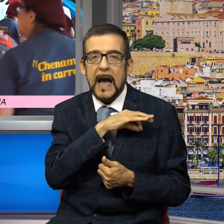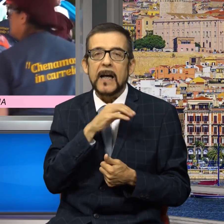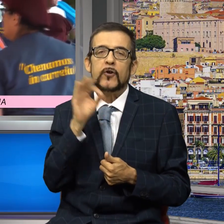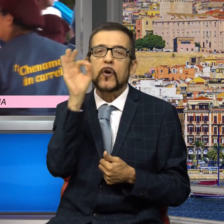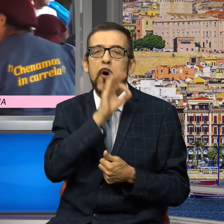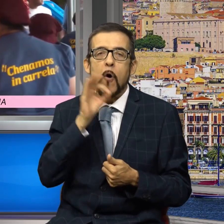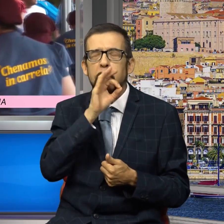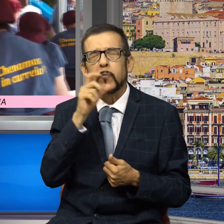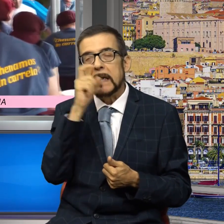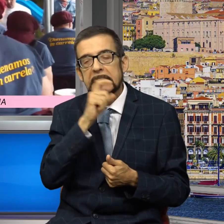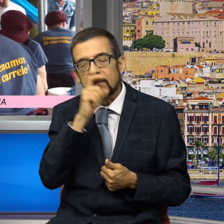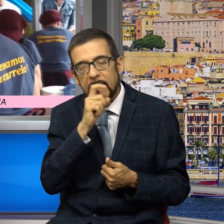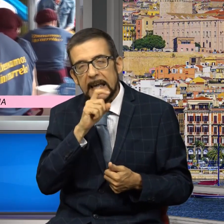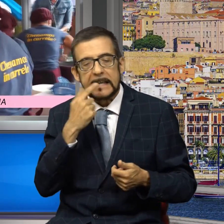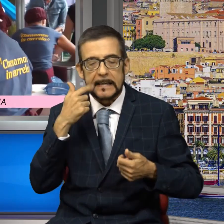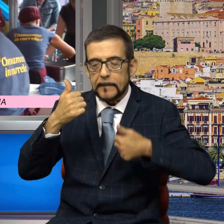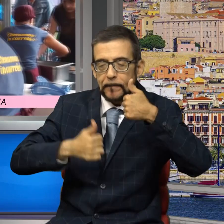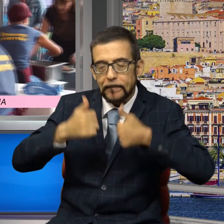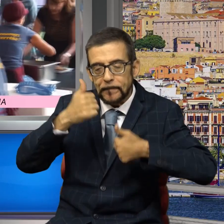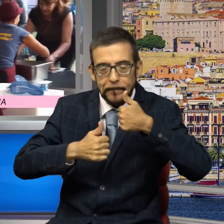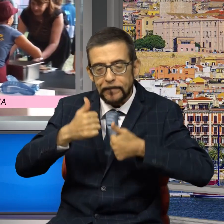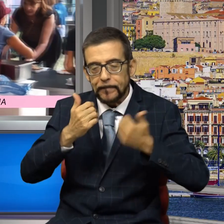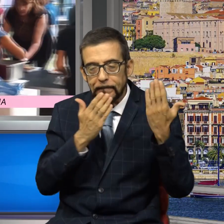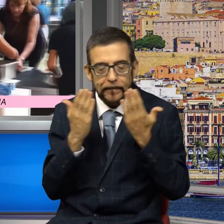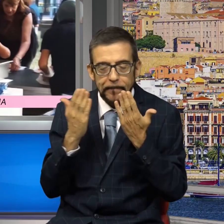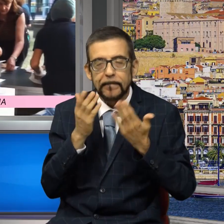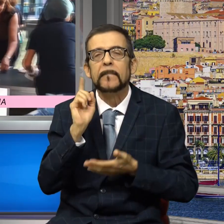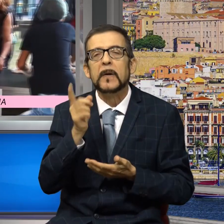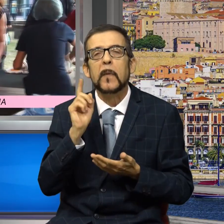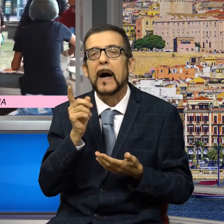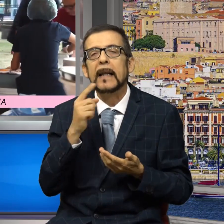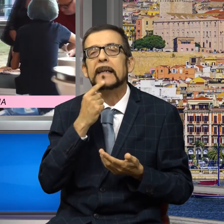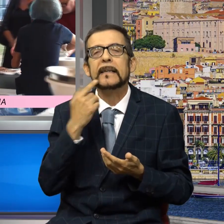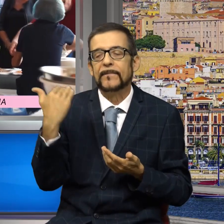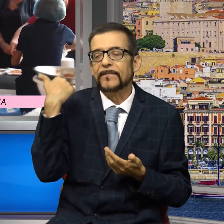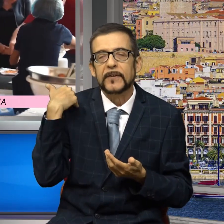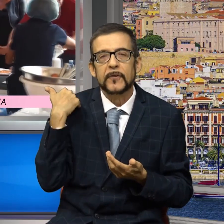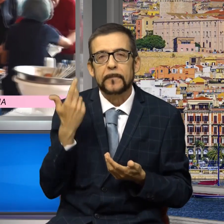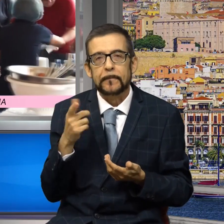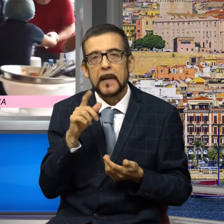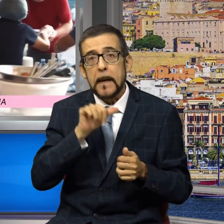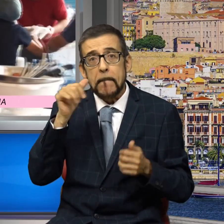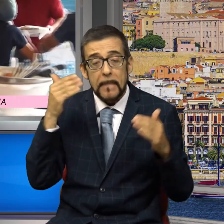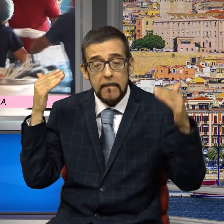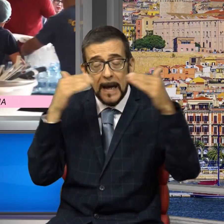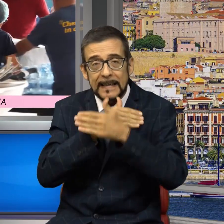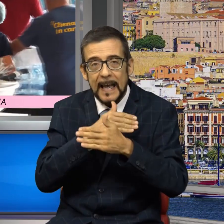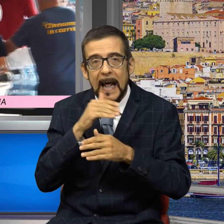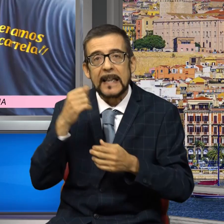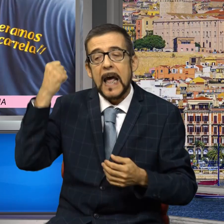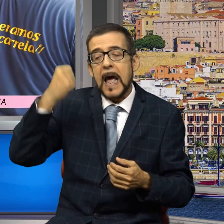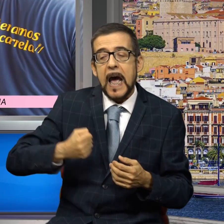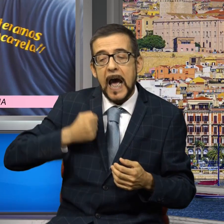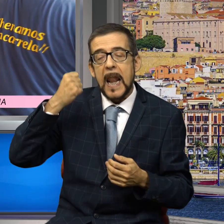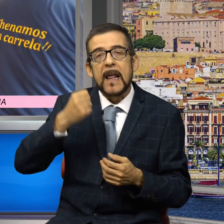aggredire per poter appunto andare in questa direzione. La prima serata ha messo a confronto allevatori e produttori, due